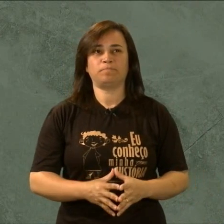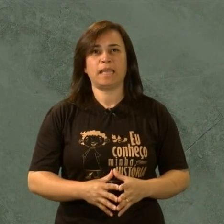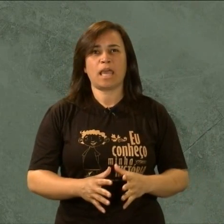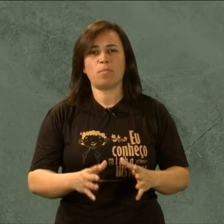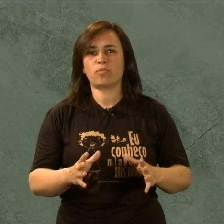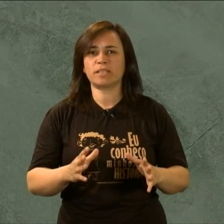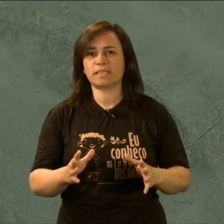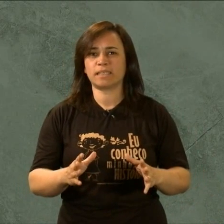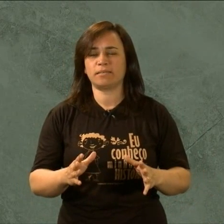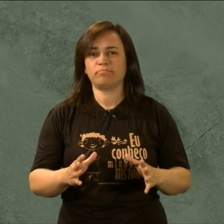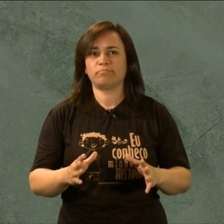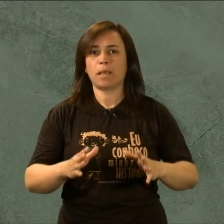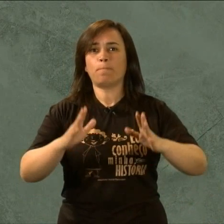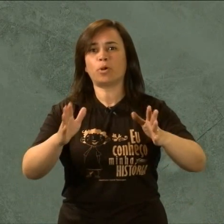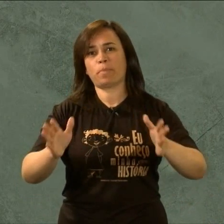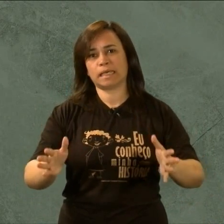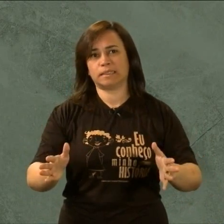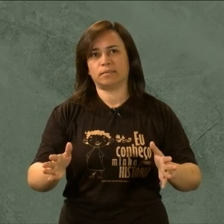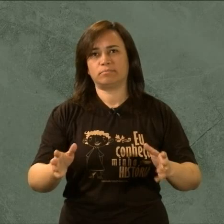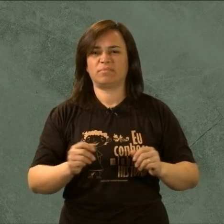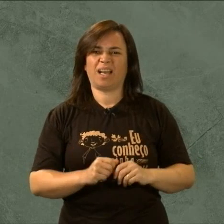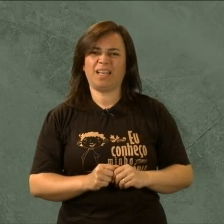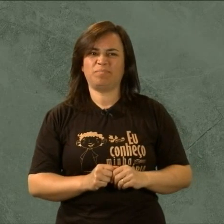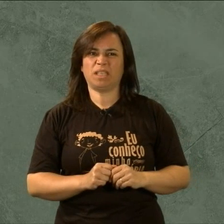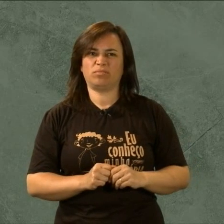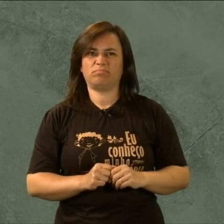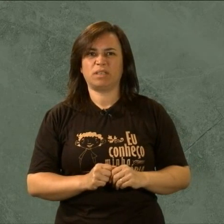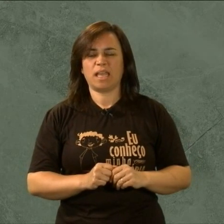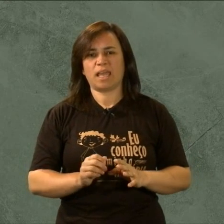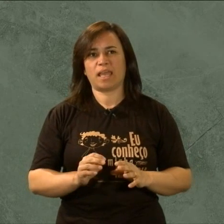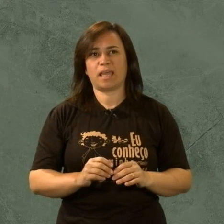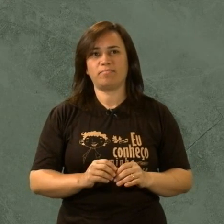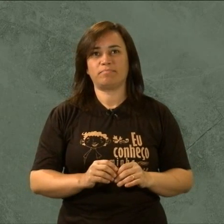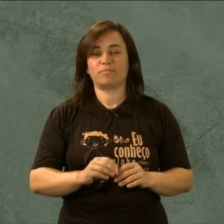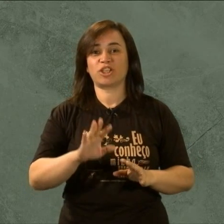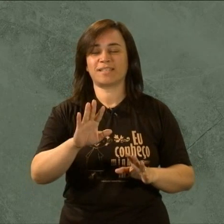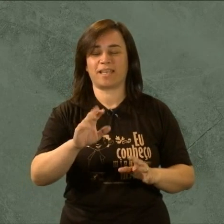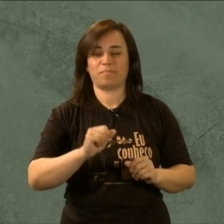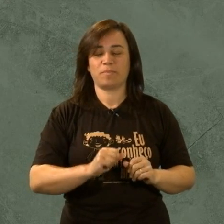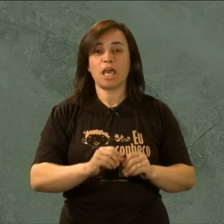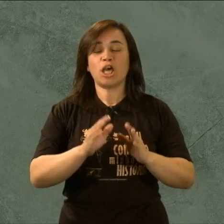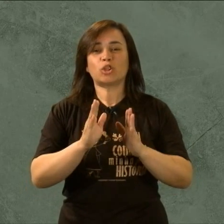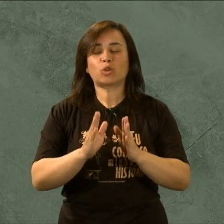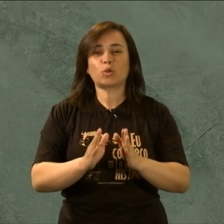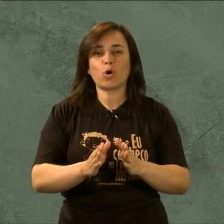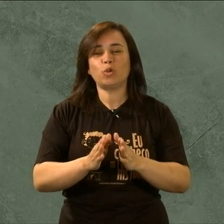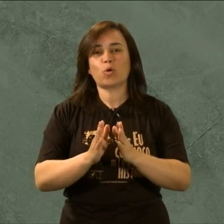es una cosa como propaganda. Ay, no, ya sé. Todo